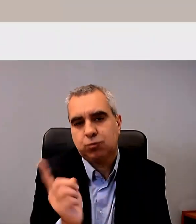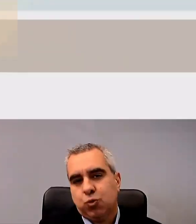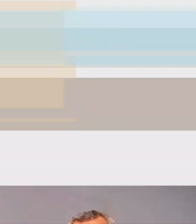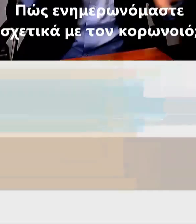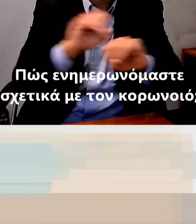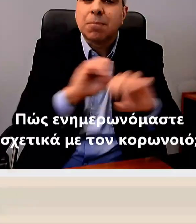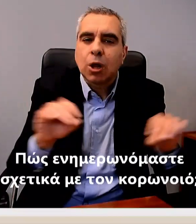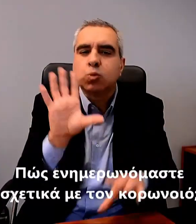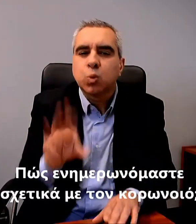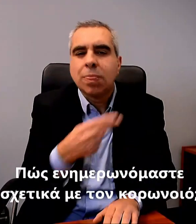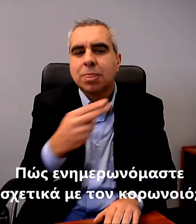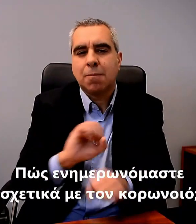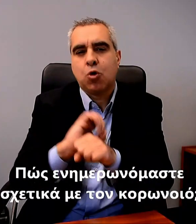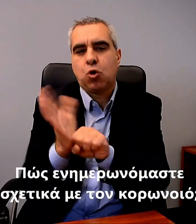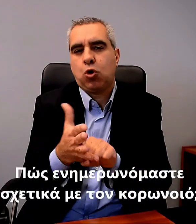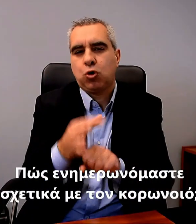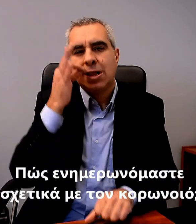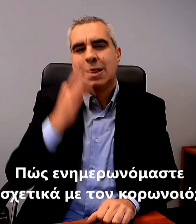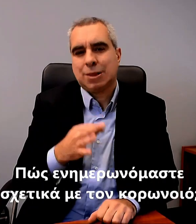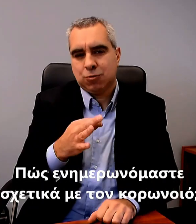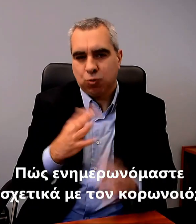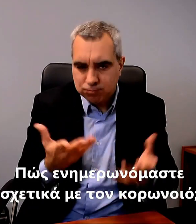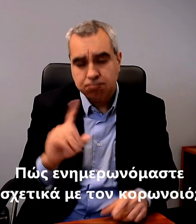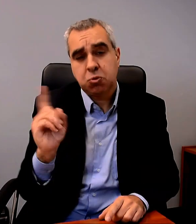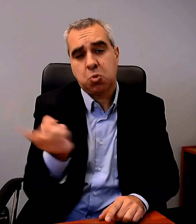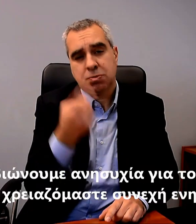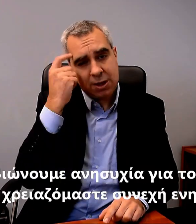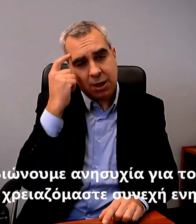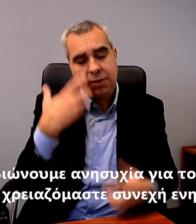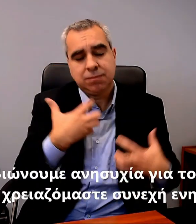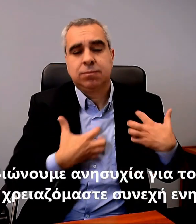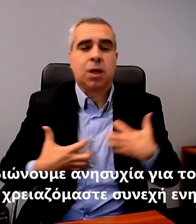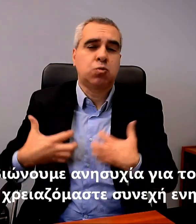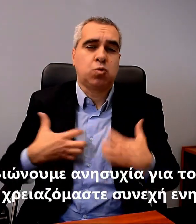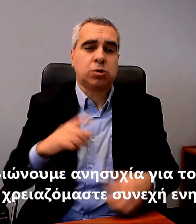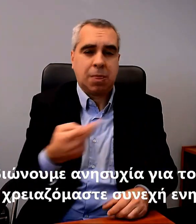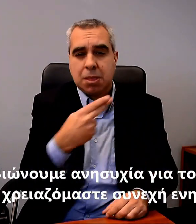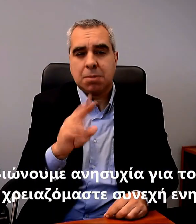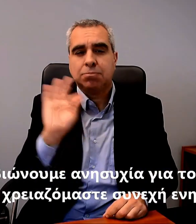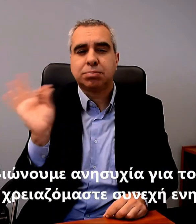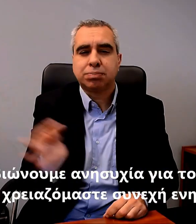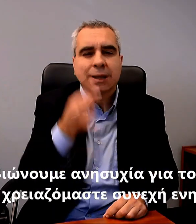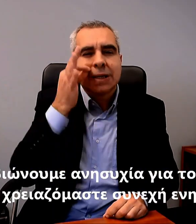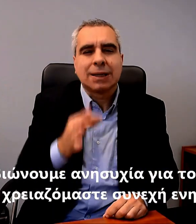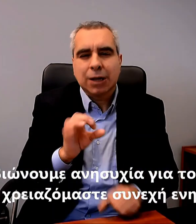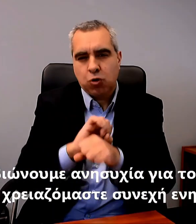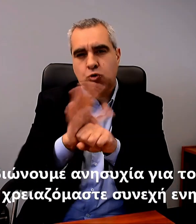Προσέχουμε λοιπόν όλοι. Πώς ενημερωνόμαστε σε σχέση με τον κορονοϊό? Όλοι φυσικά βιώνουμε ανησυχία για τον κορονοϊό